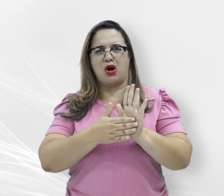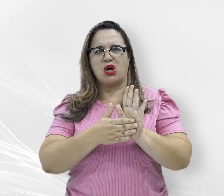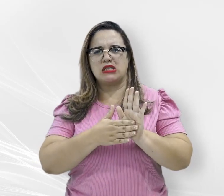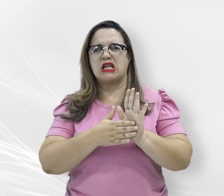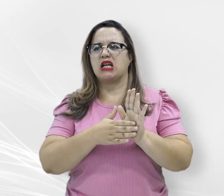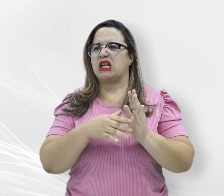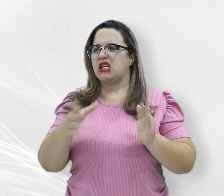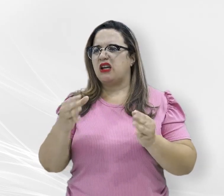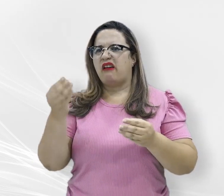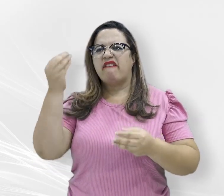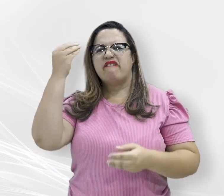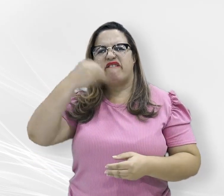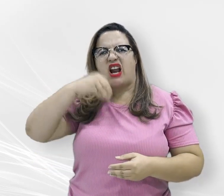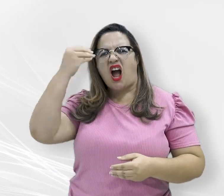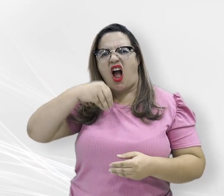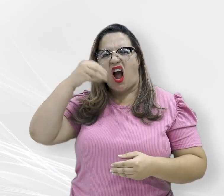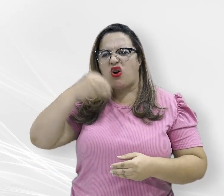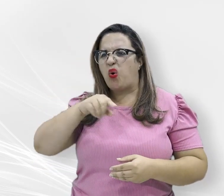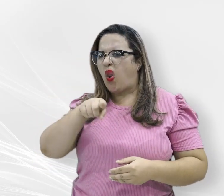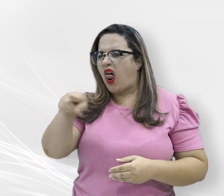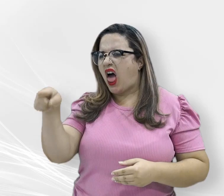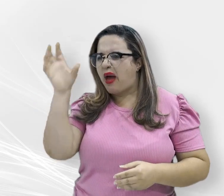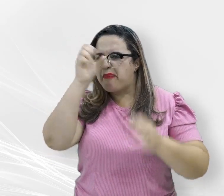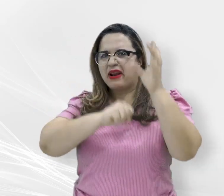resultar no enfraquecimento da aprendizagem profissional e na